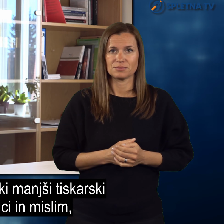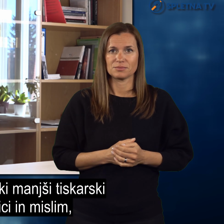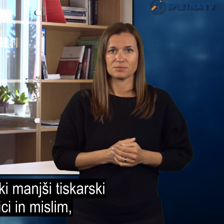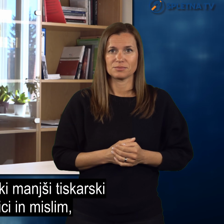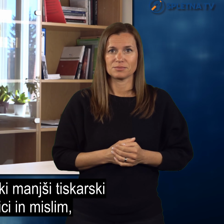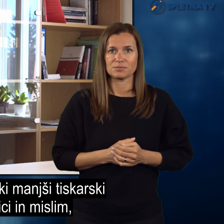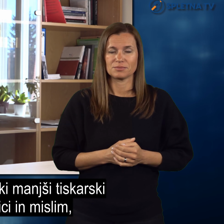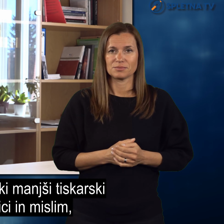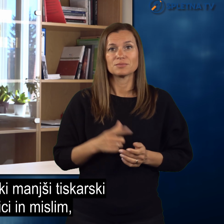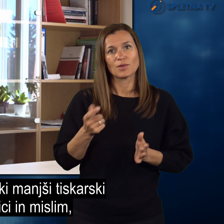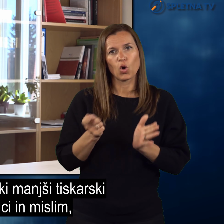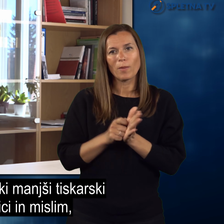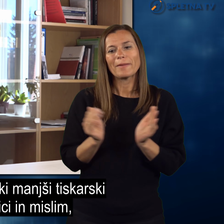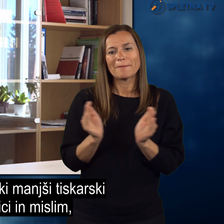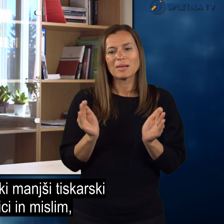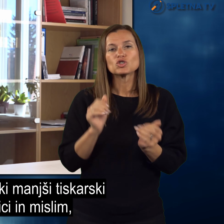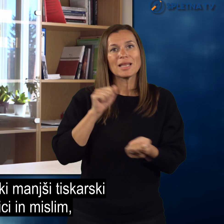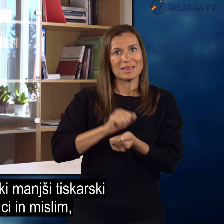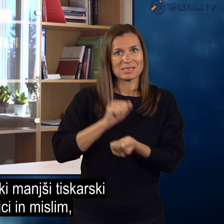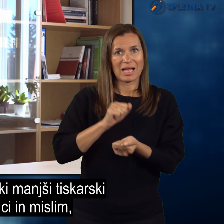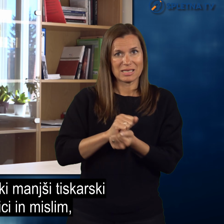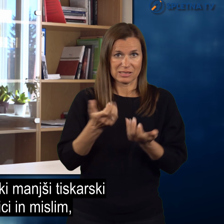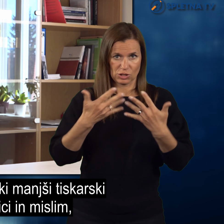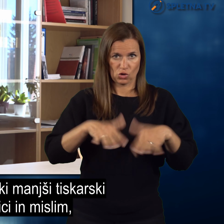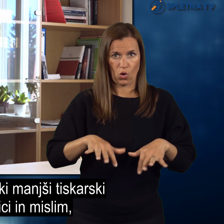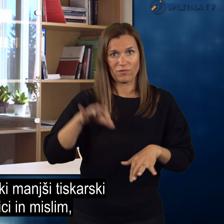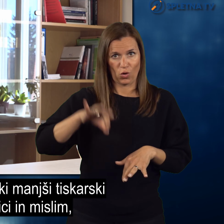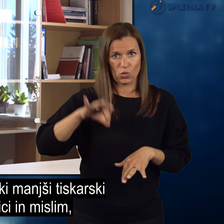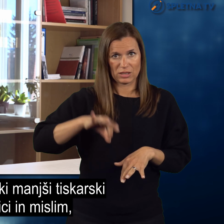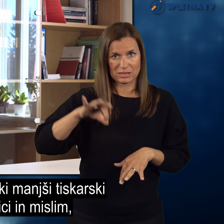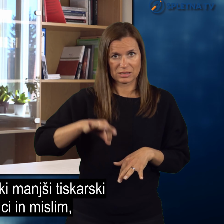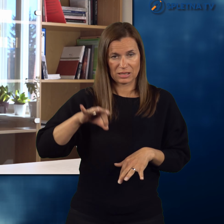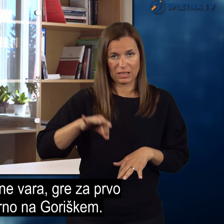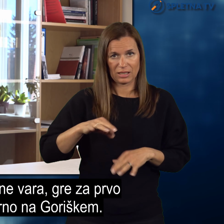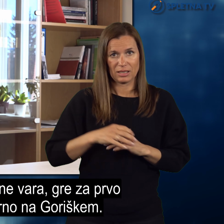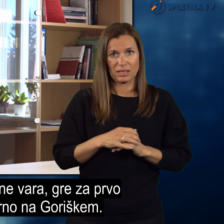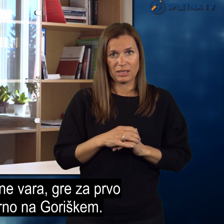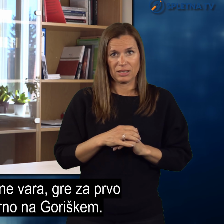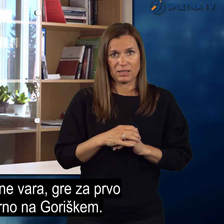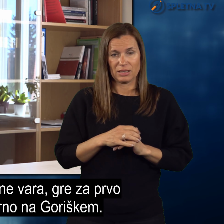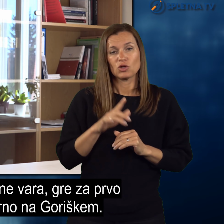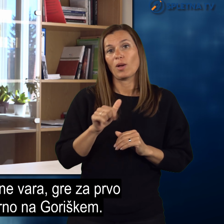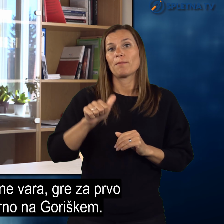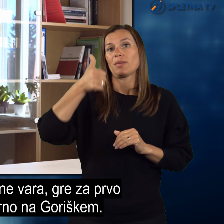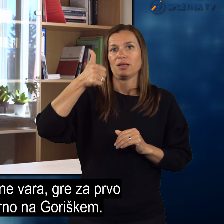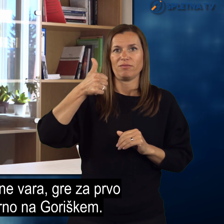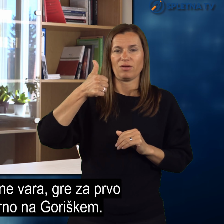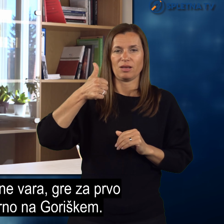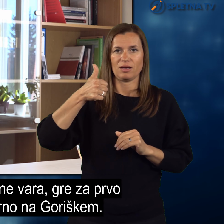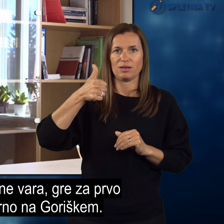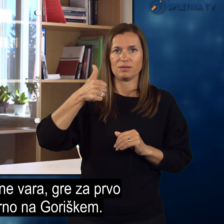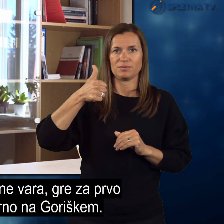Kupi v bistvu nek manjši tiskarski stroj v Gorici in mislim, da, če me spomin ne vara, gre za